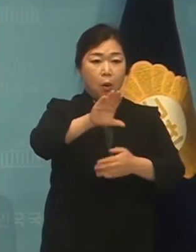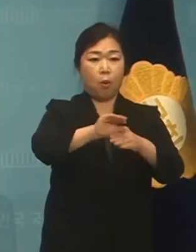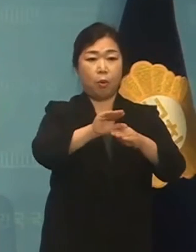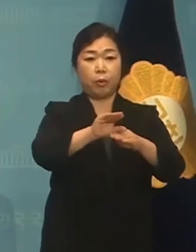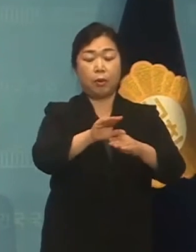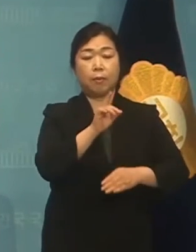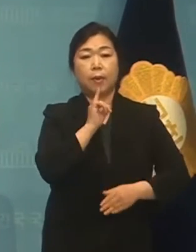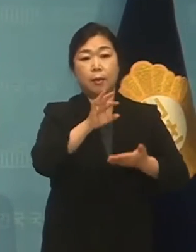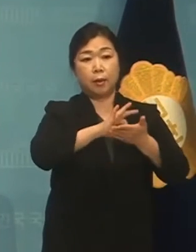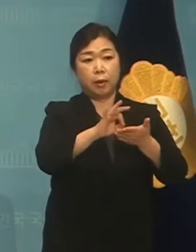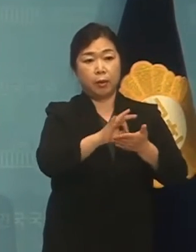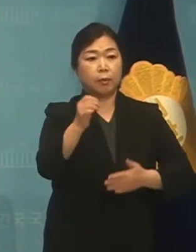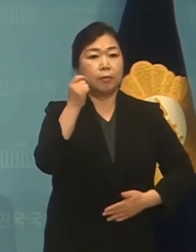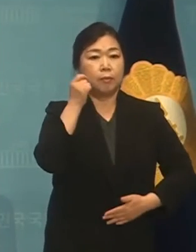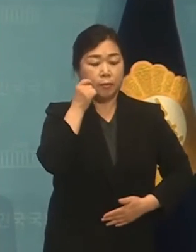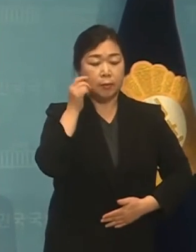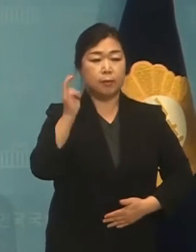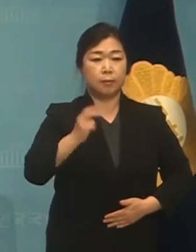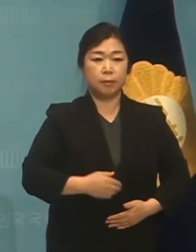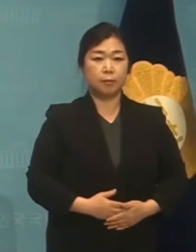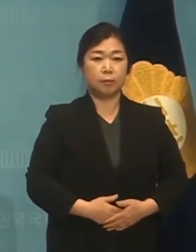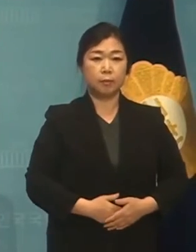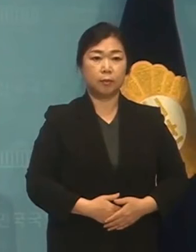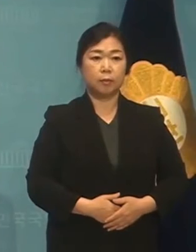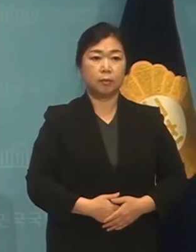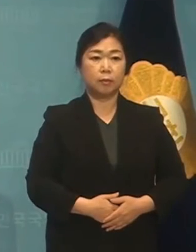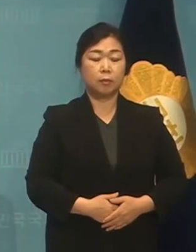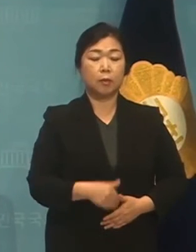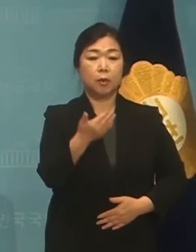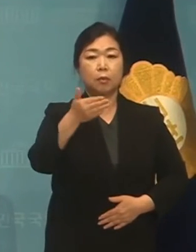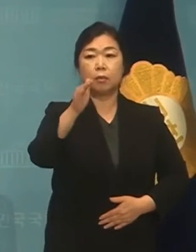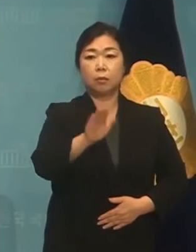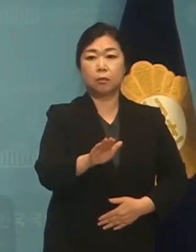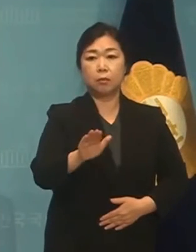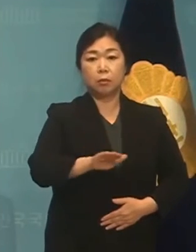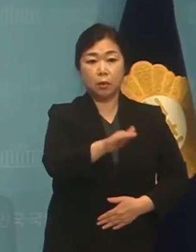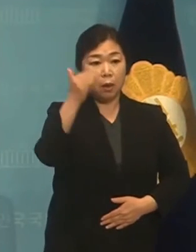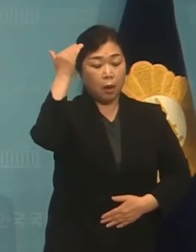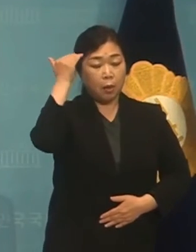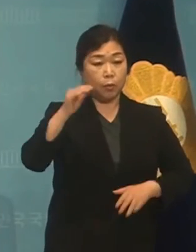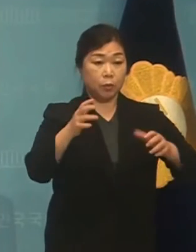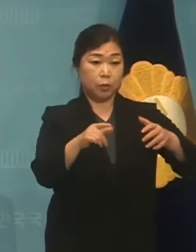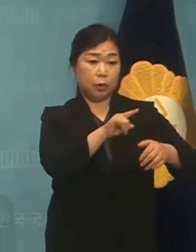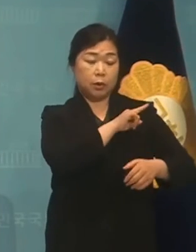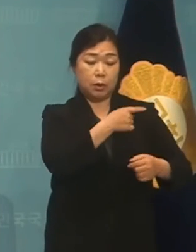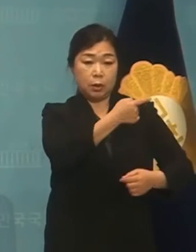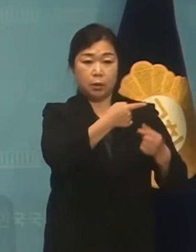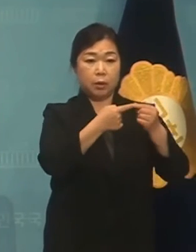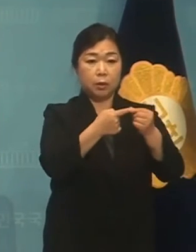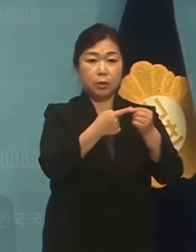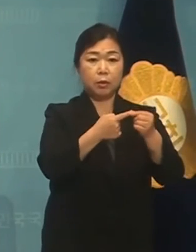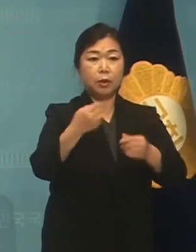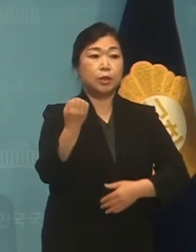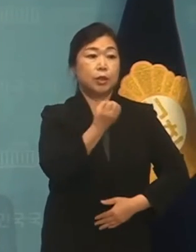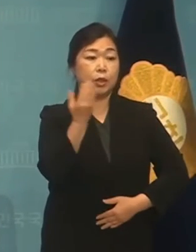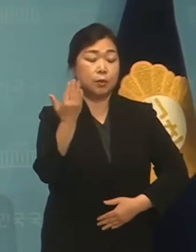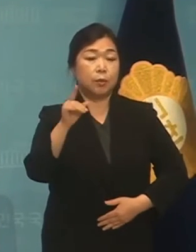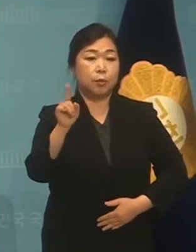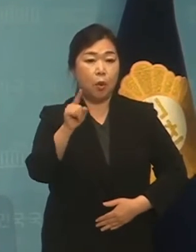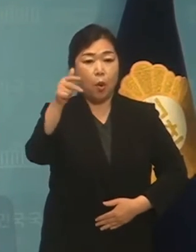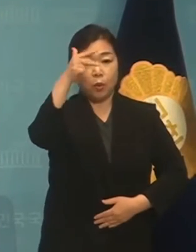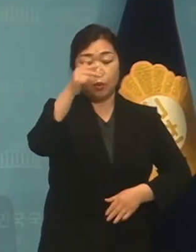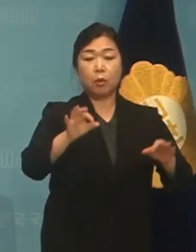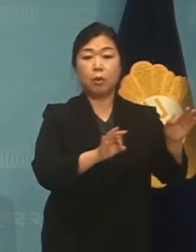언론으로 기능할 수 없게 됩니다. 그런데 우리 대한민국의 1등 신문이라고 할 수